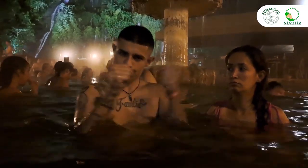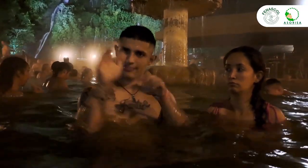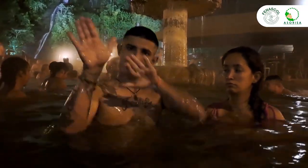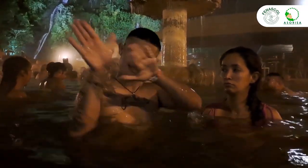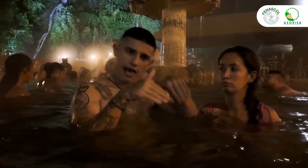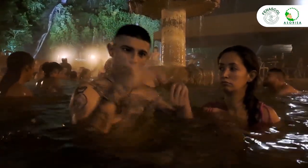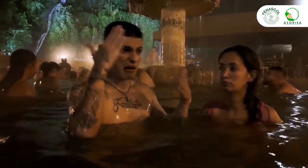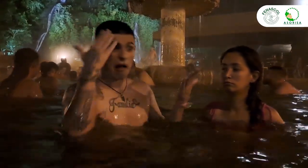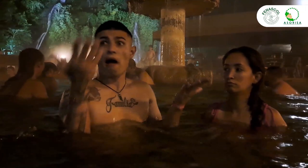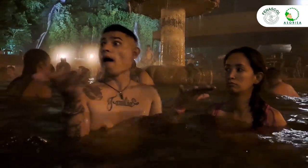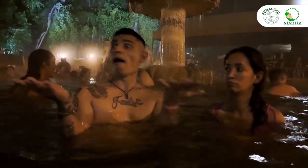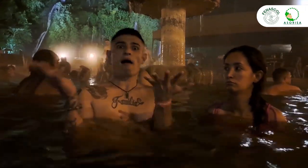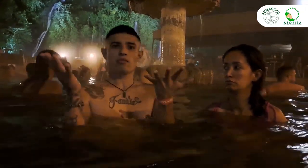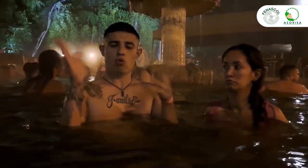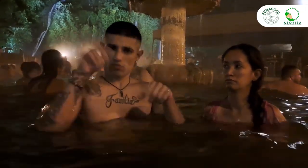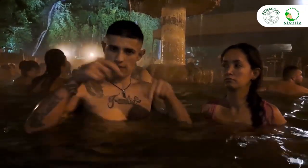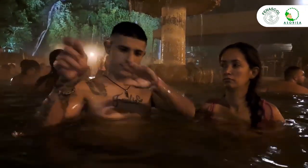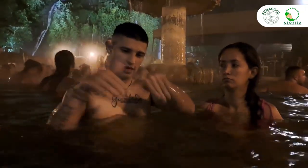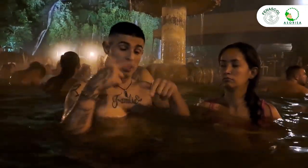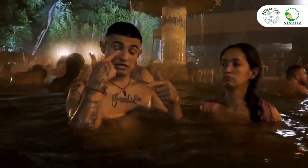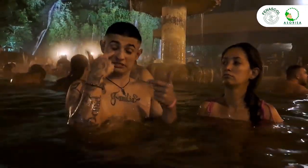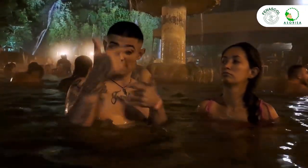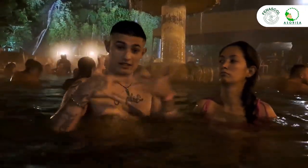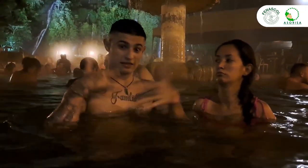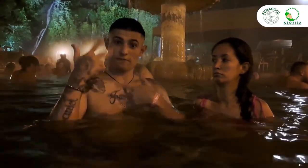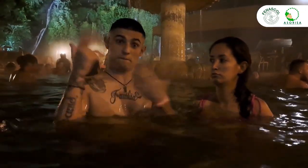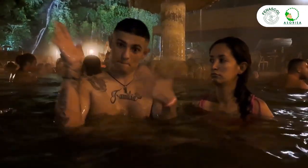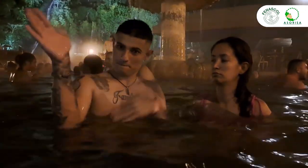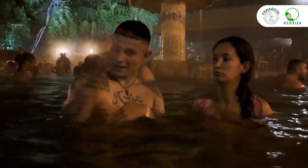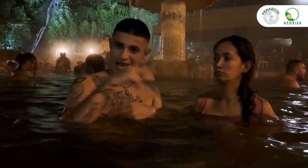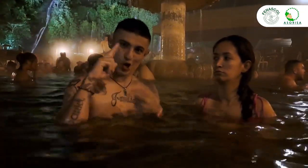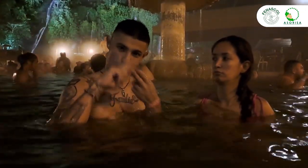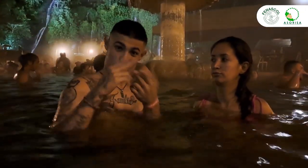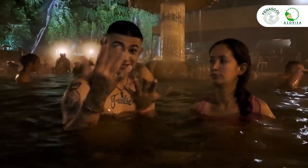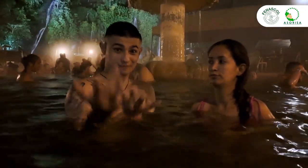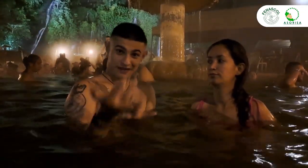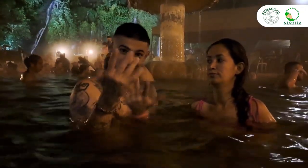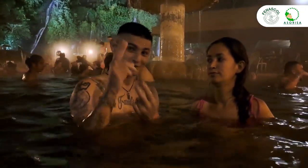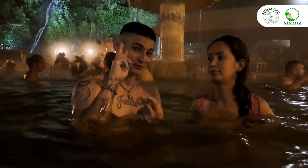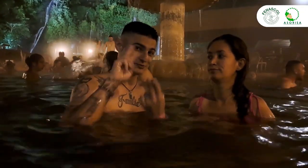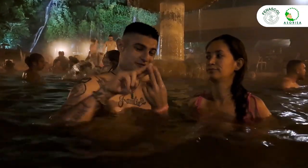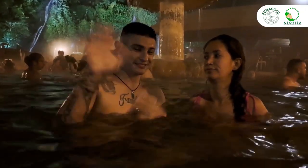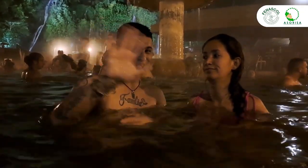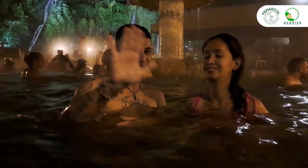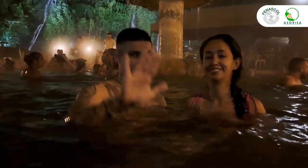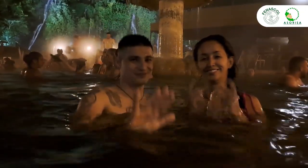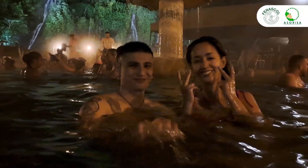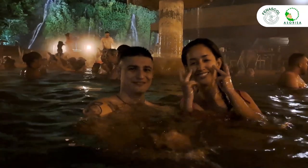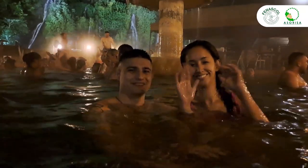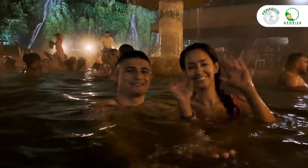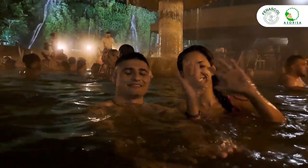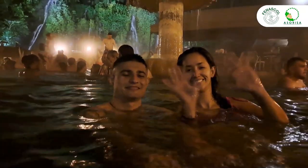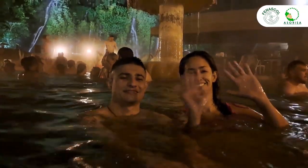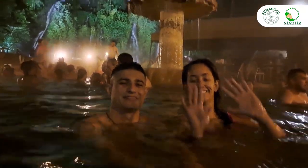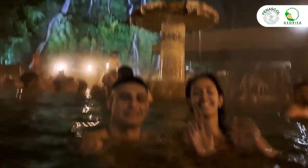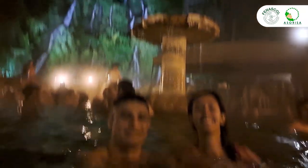traer pantaloneta de licra. No lo olviden, es muy chévere, ¡anímate, ven y disfruta! ¡Los esperamos! ¡Nos vemos! ¡Chao!